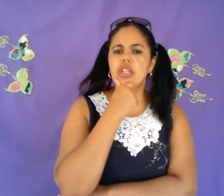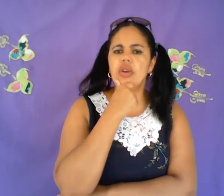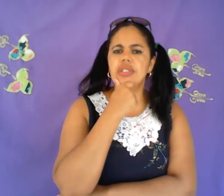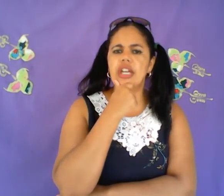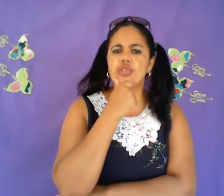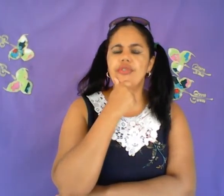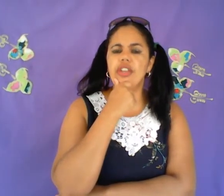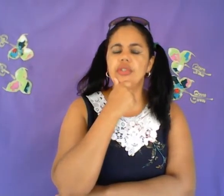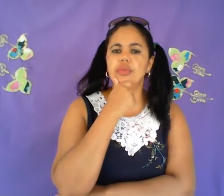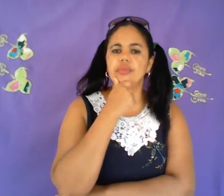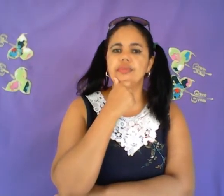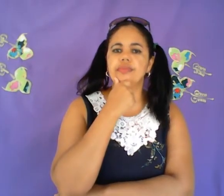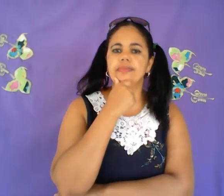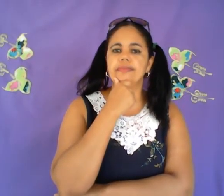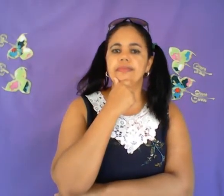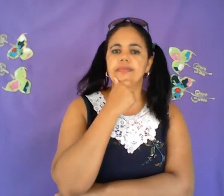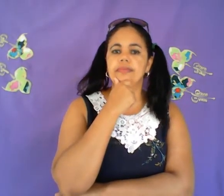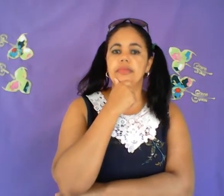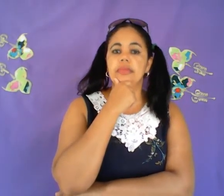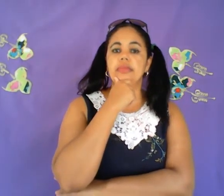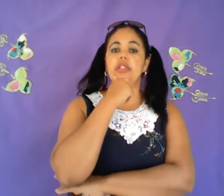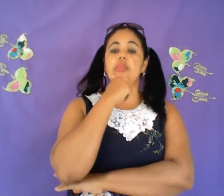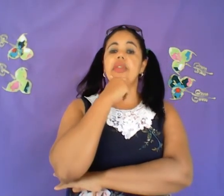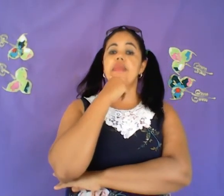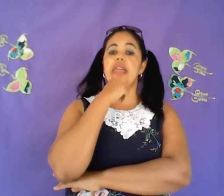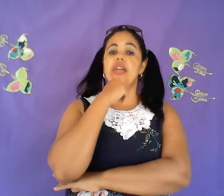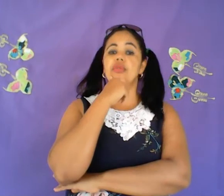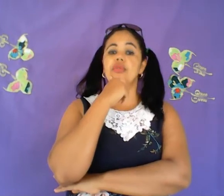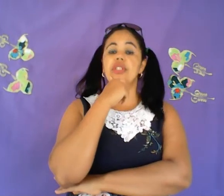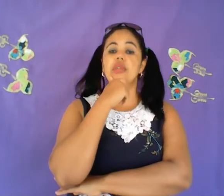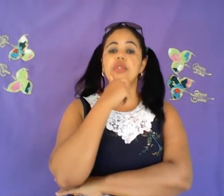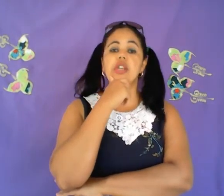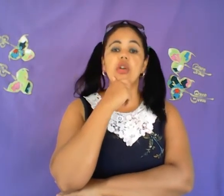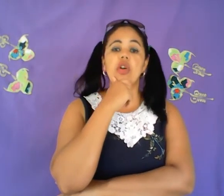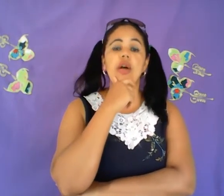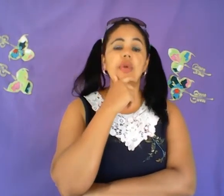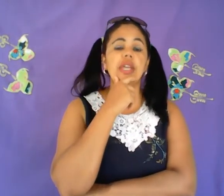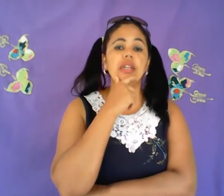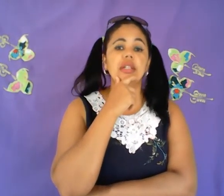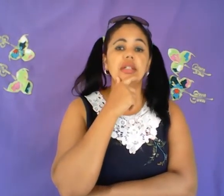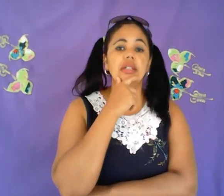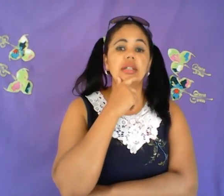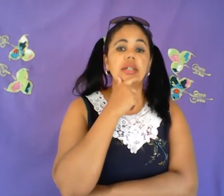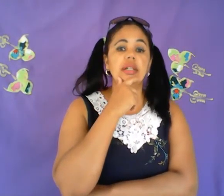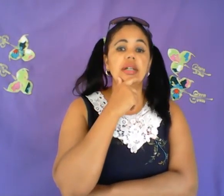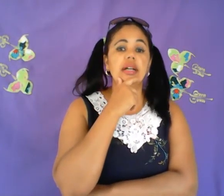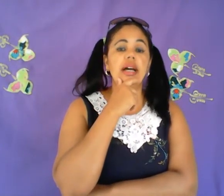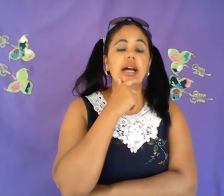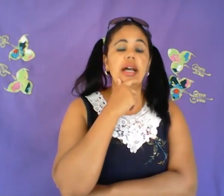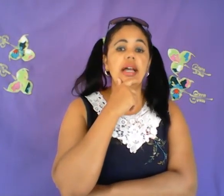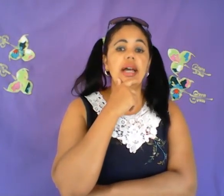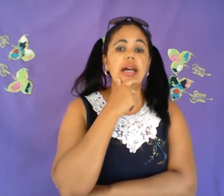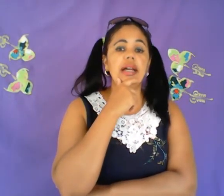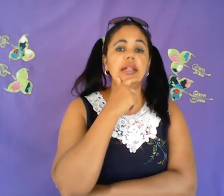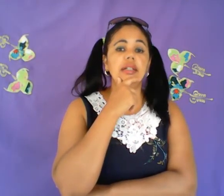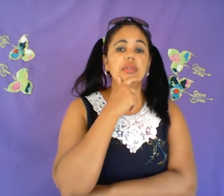está chovendo. Então, primeiro, nós temos que colocar o quê? A, a, o que